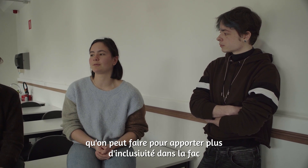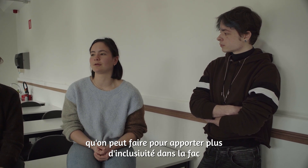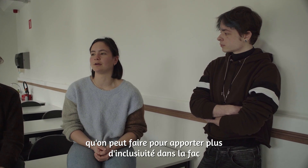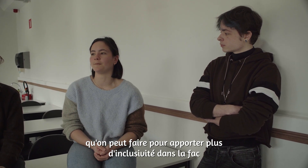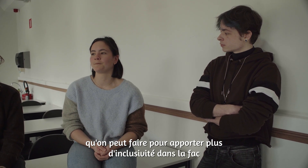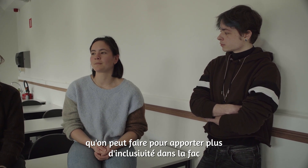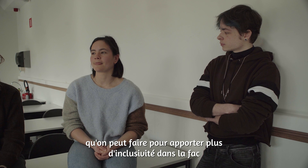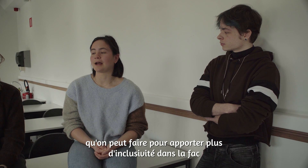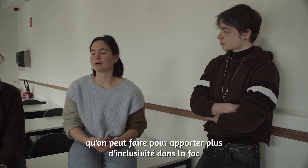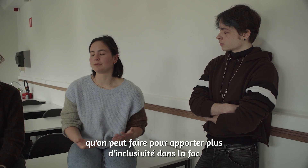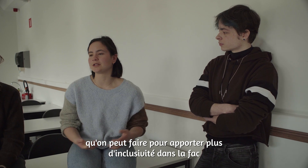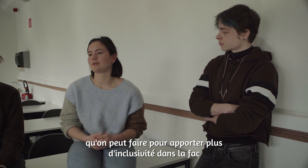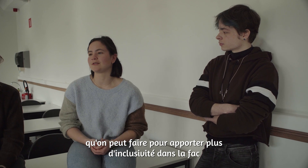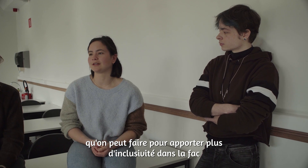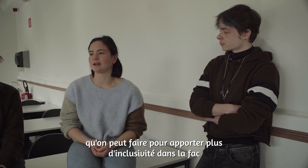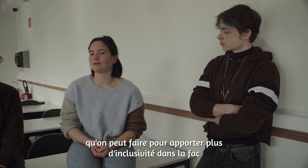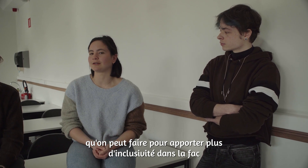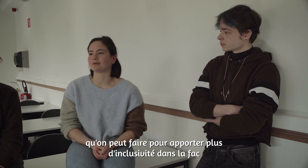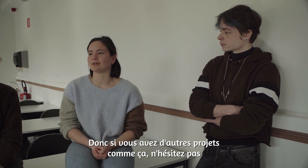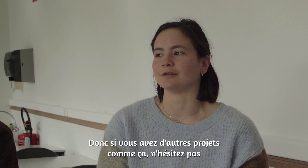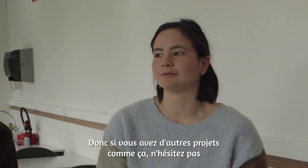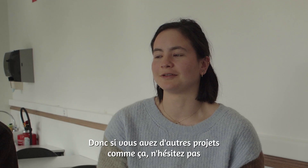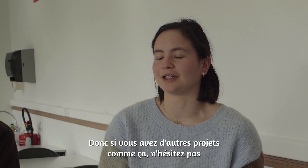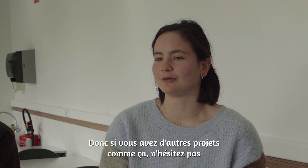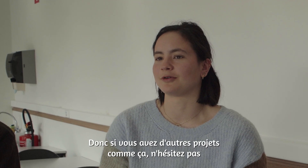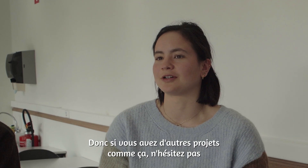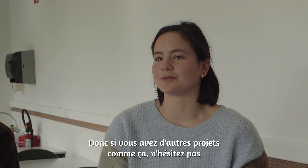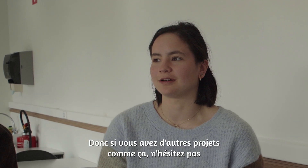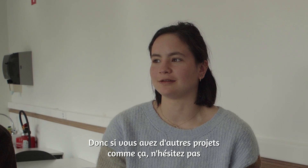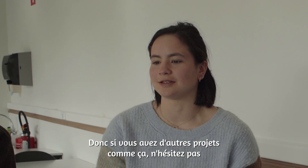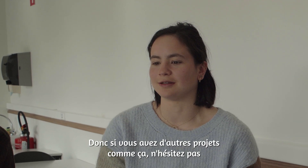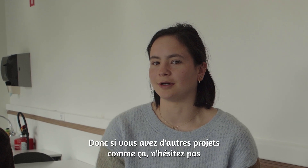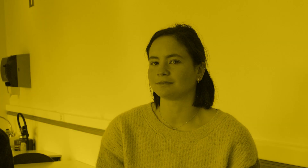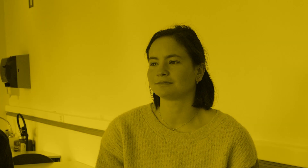apporter plus d'inclusivité dans la fac. Donc si vous avez d'autres projets comme ça, n'hésitez pas.